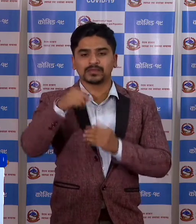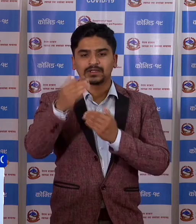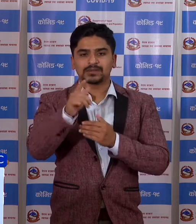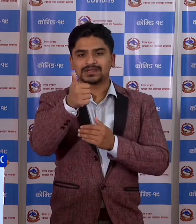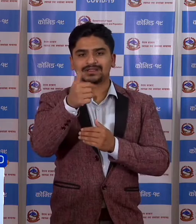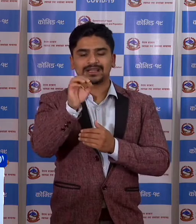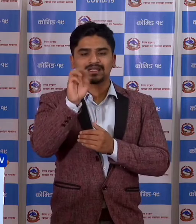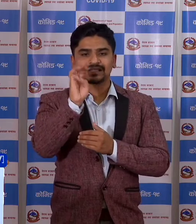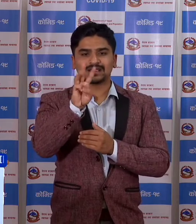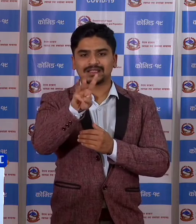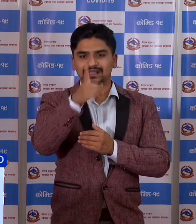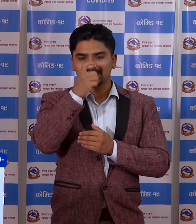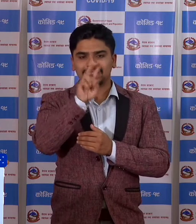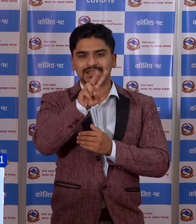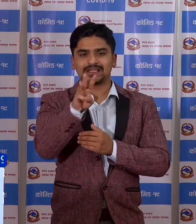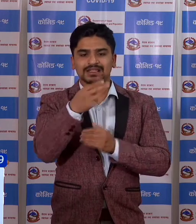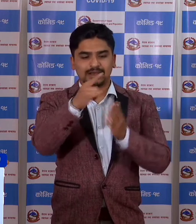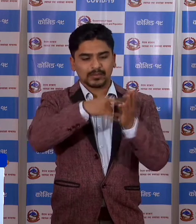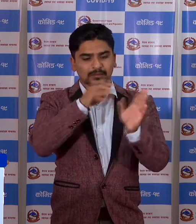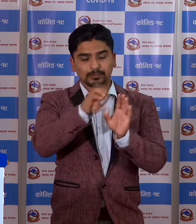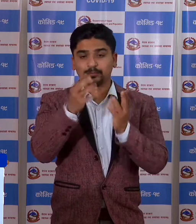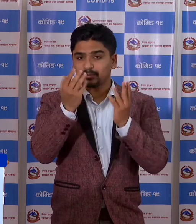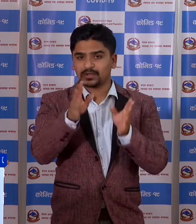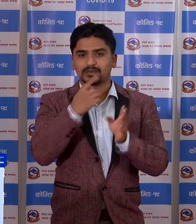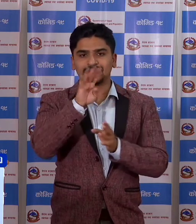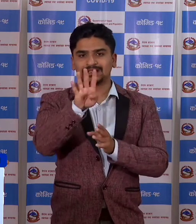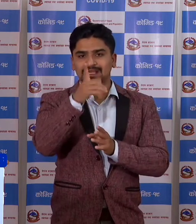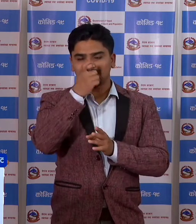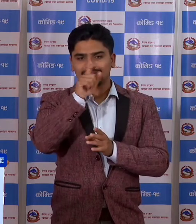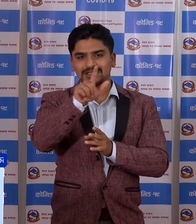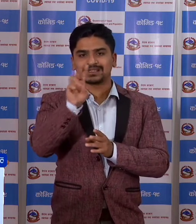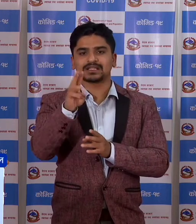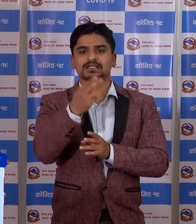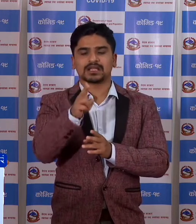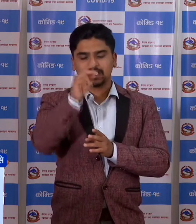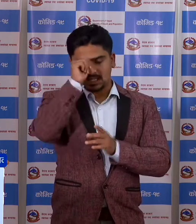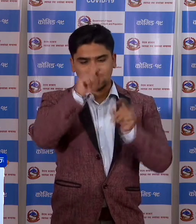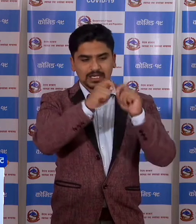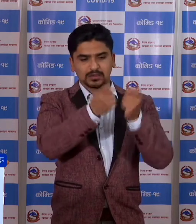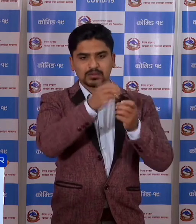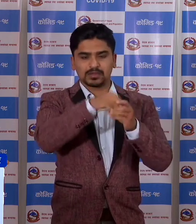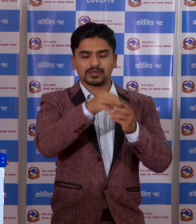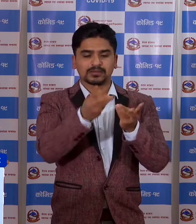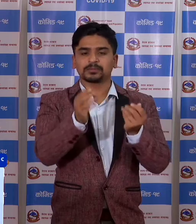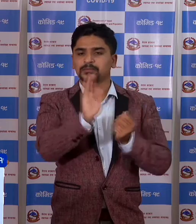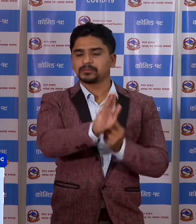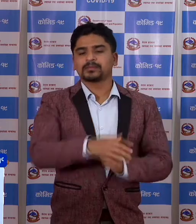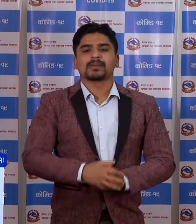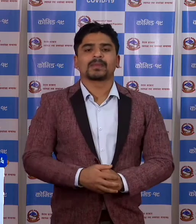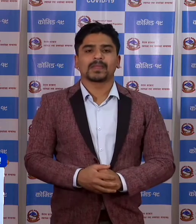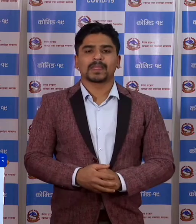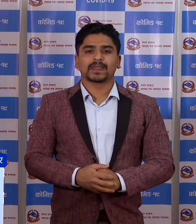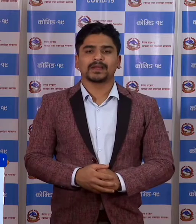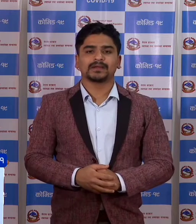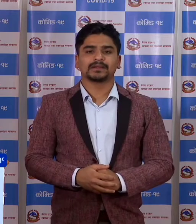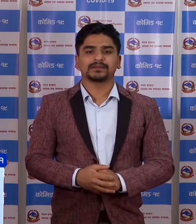हालसम्म 60,323 जनाले फारम भर्नुभएको छ भने 473 जना रेड जोनमा परेको कुल सङ्ख्या रहेको छ।